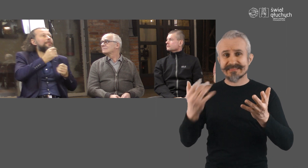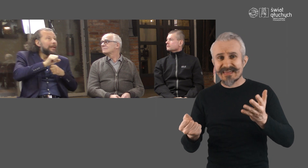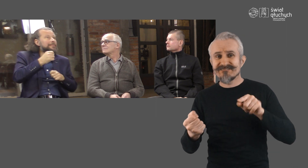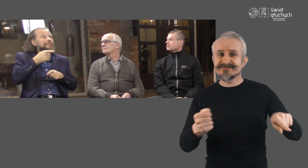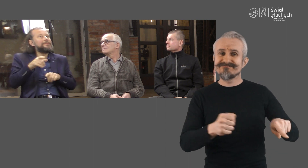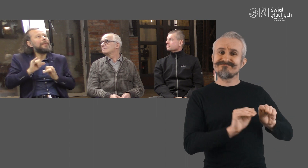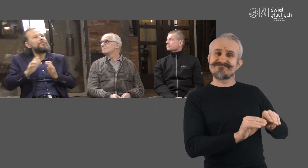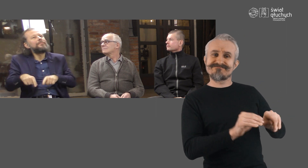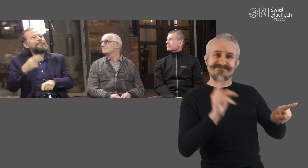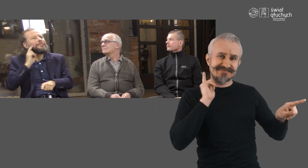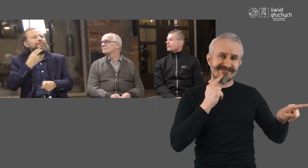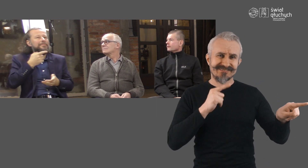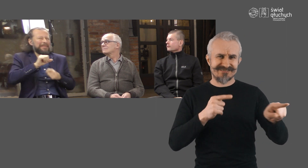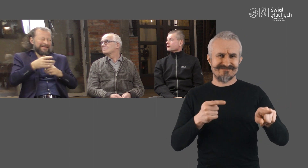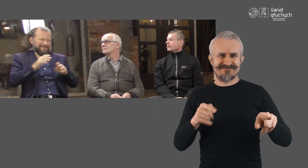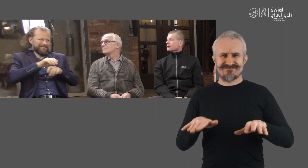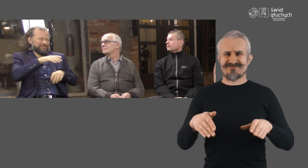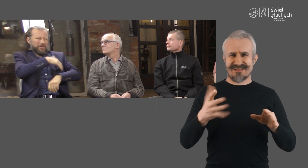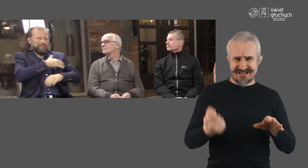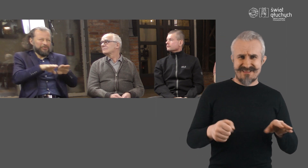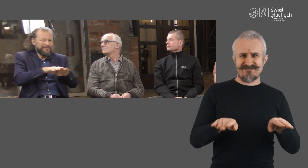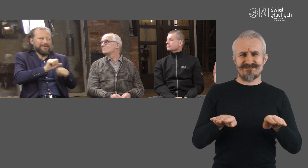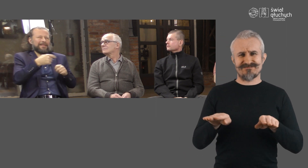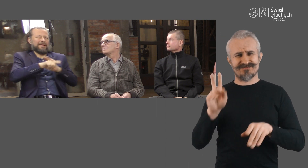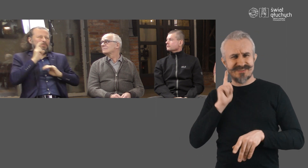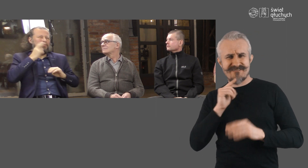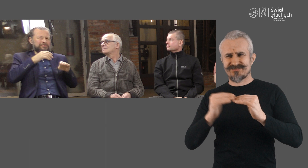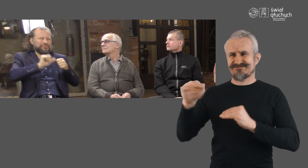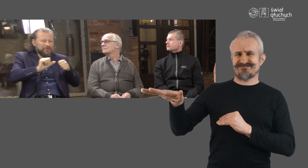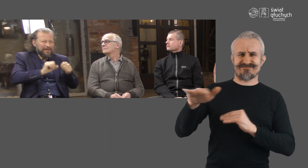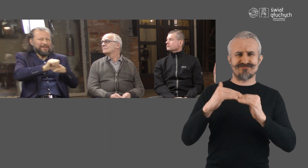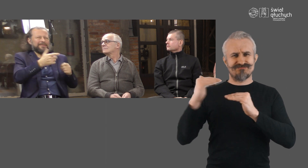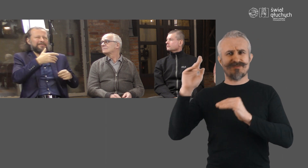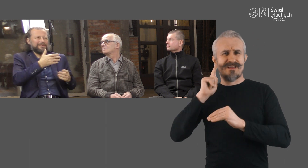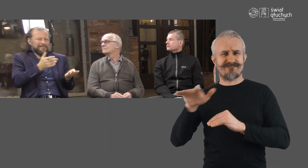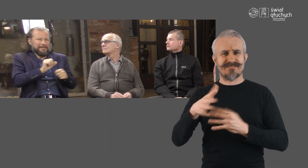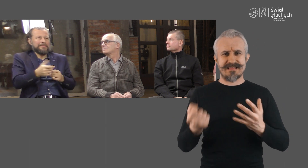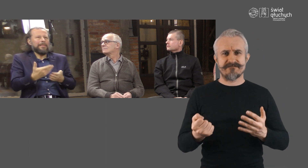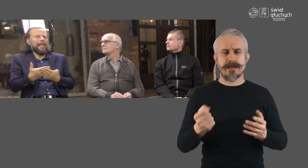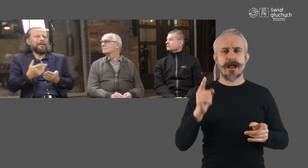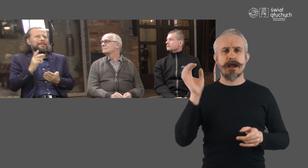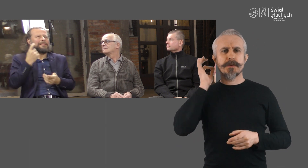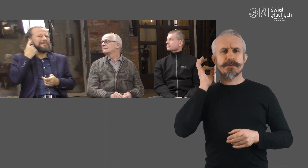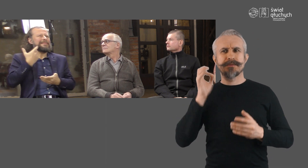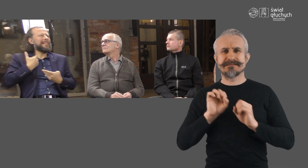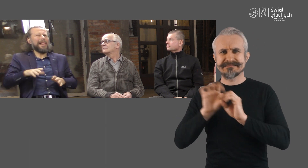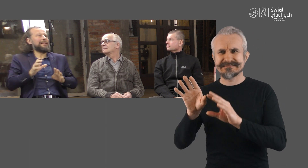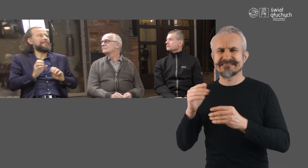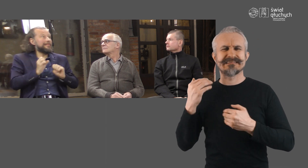w masowej szkole to działa? Jak się zachowuje to dziecko głuche? Przecież jest dla